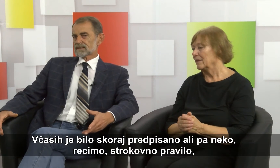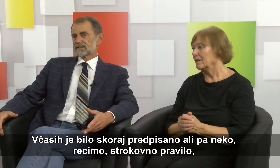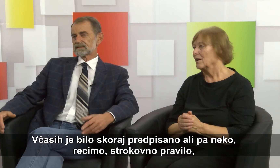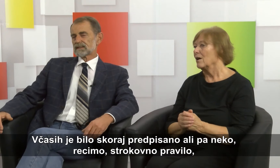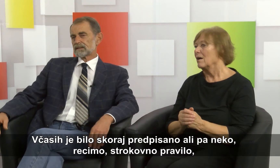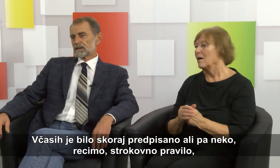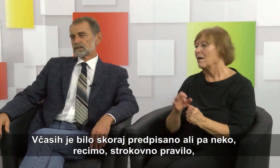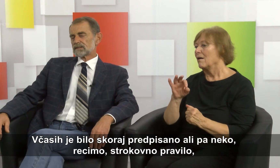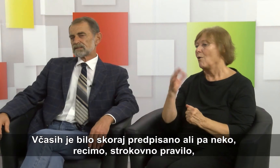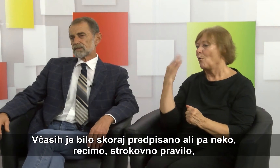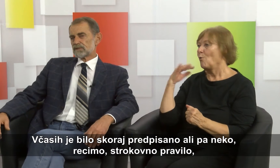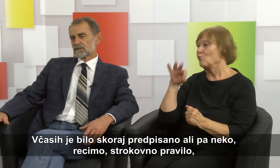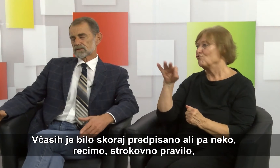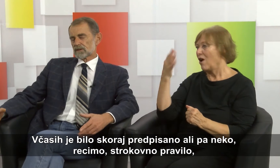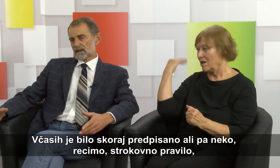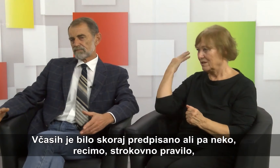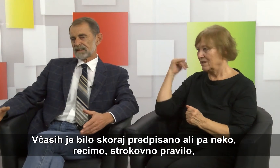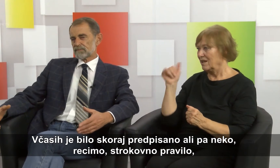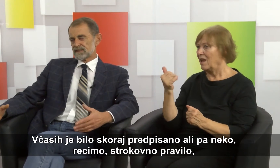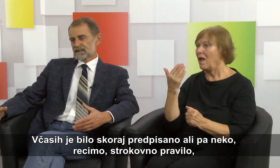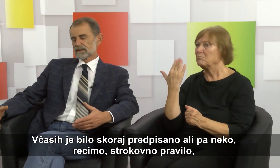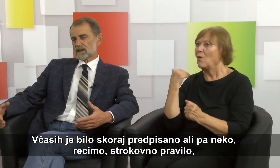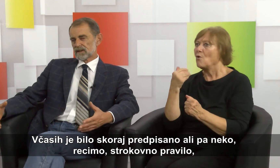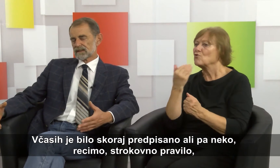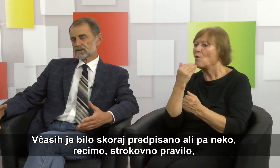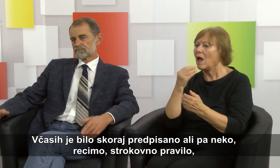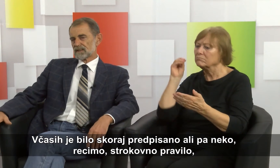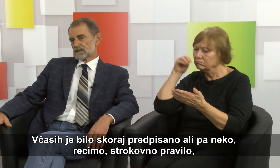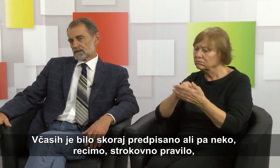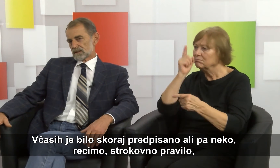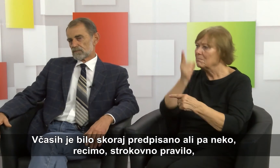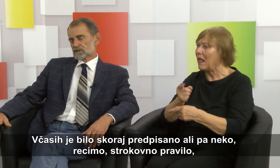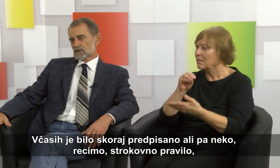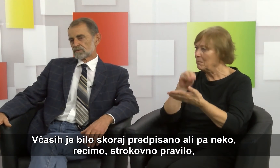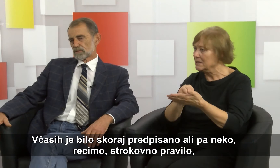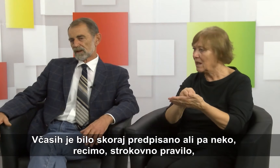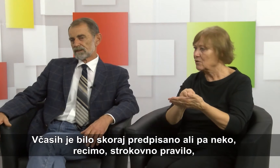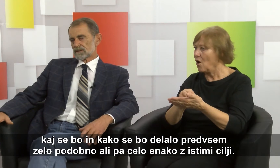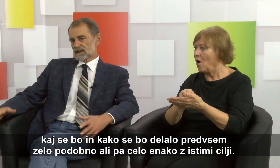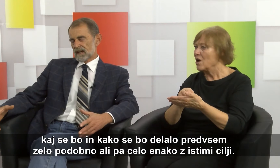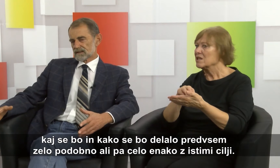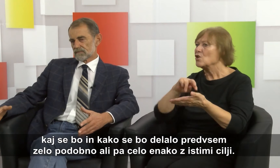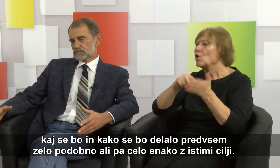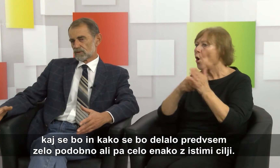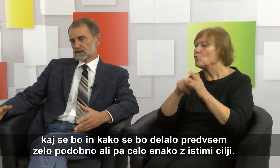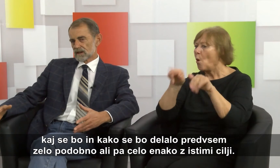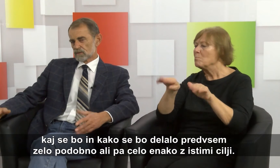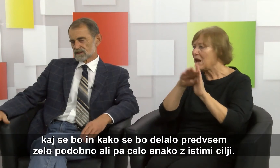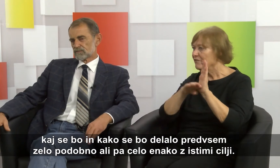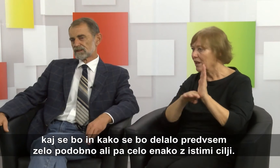Včasih je bilo skoraj predpisano ali pa neko, recimo, strokovno pravilo, kaj se bo in kako se bo